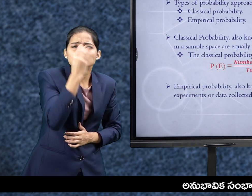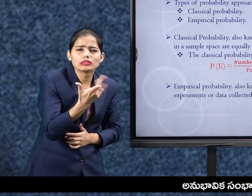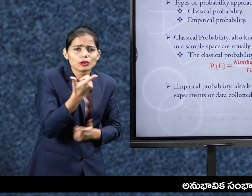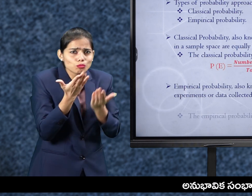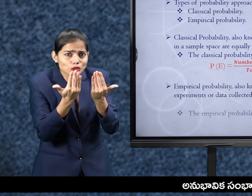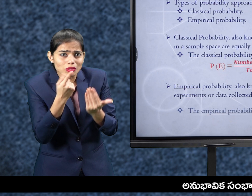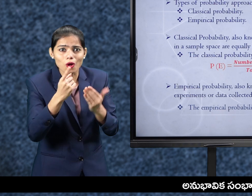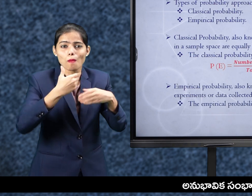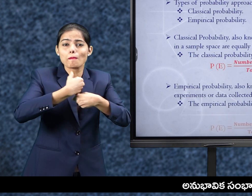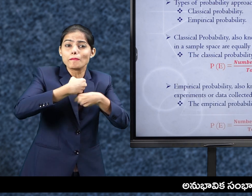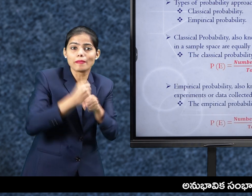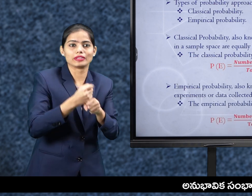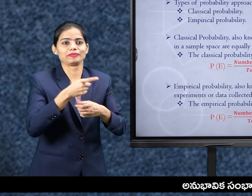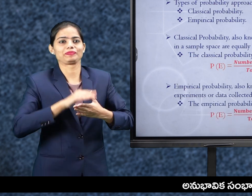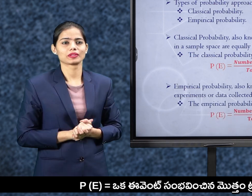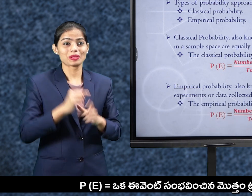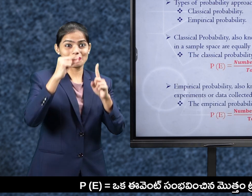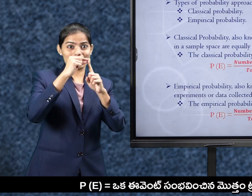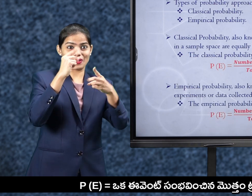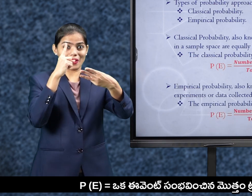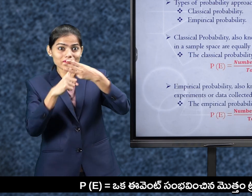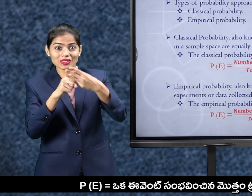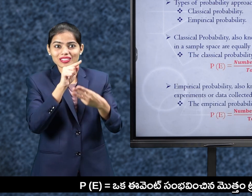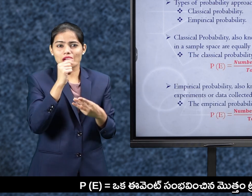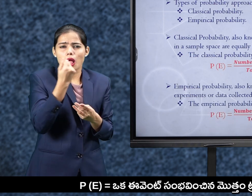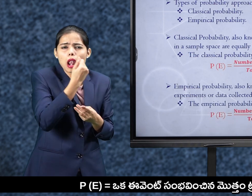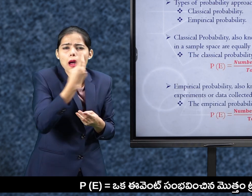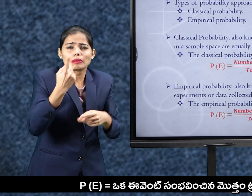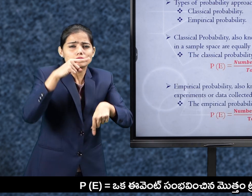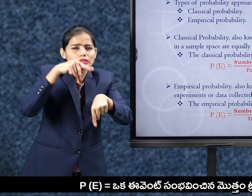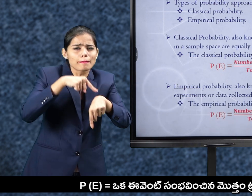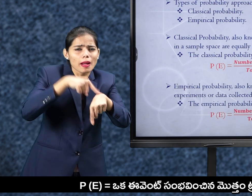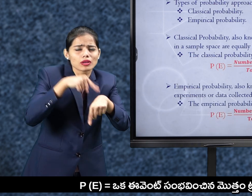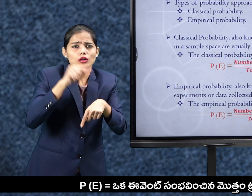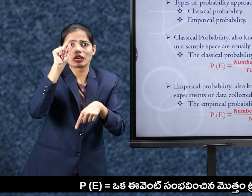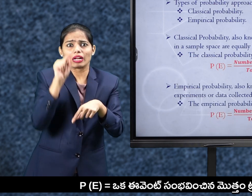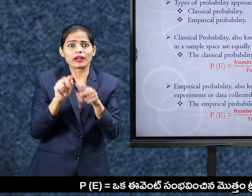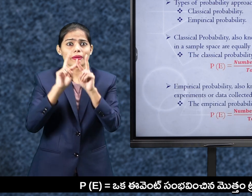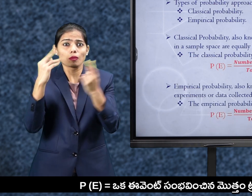అనుభావిక సంభావ్యత సూత్రం P of E is equal to ఒక ఈవెంట్